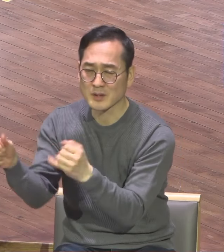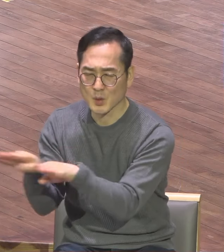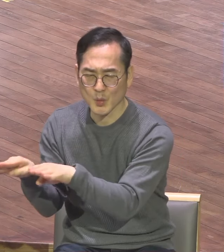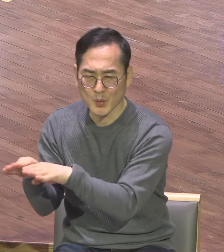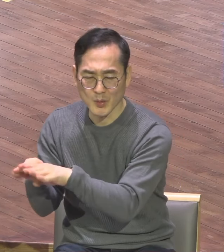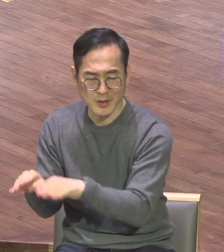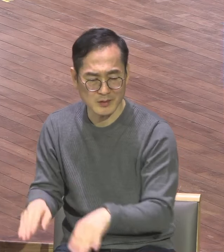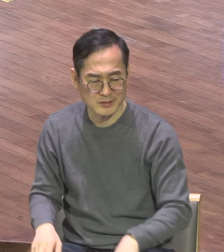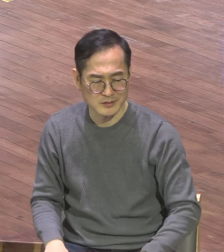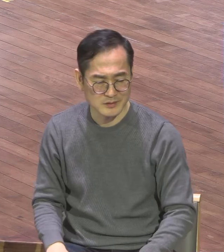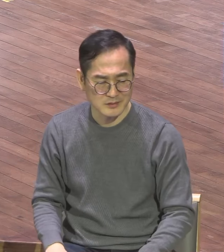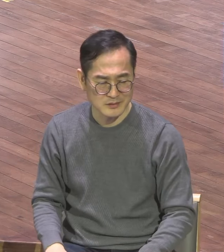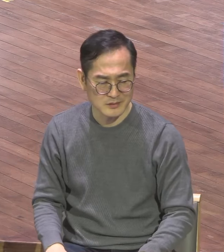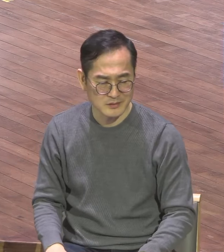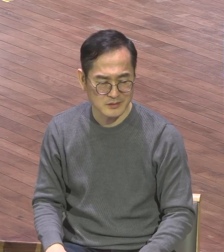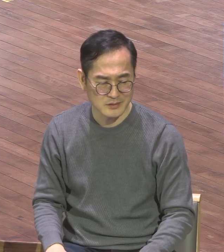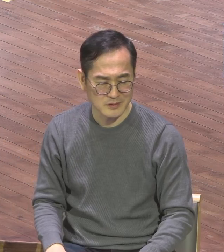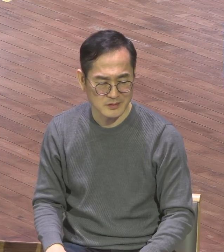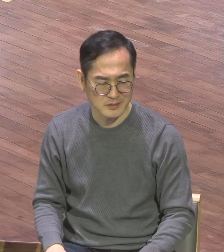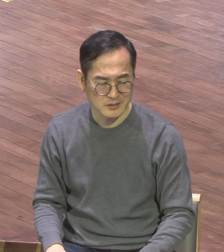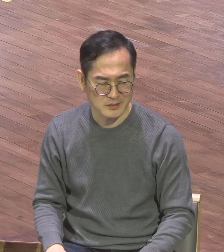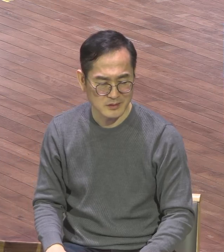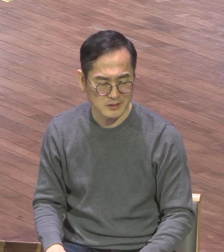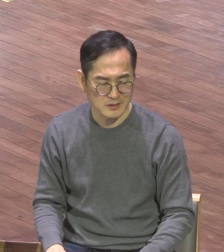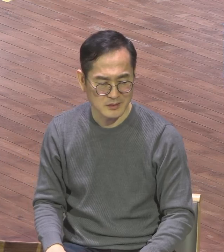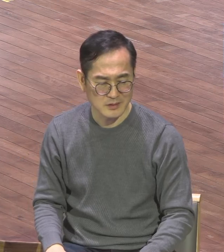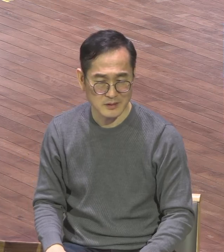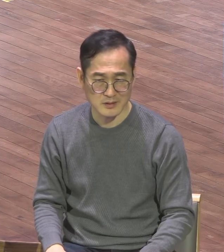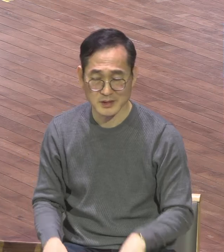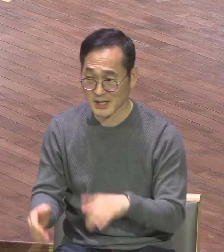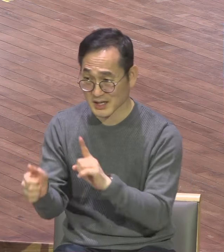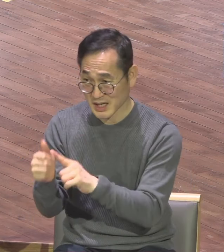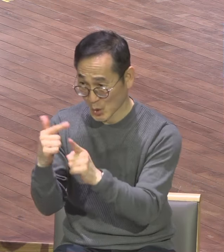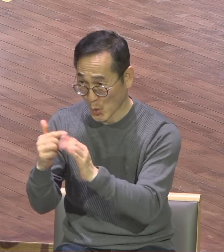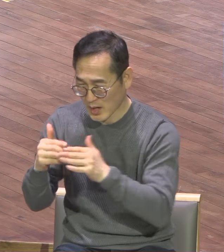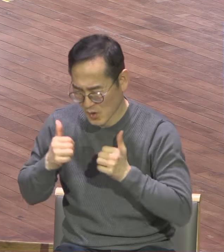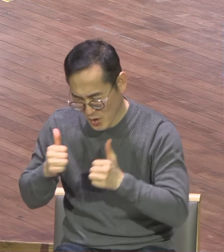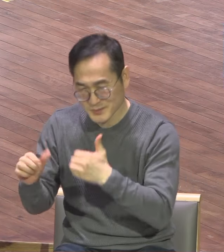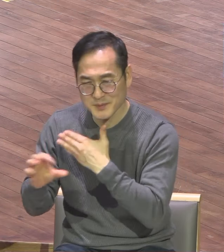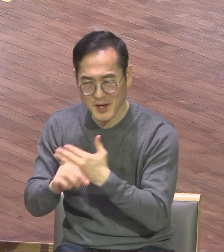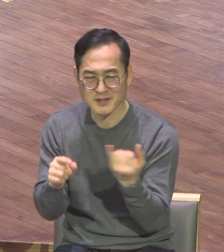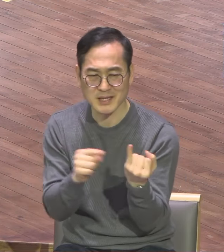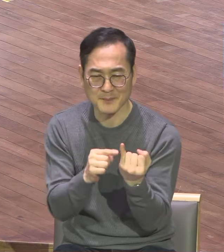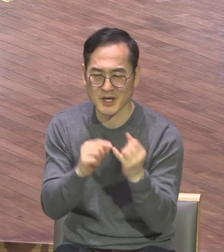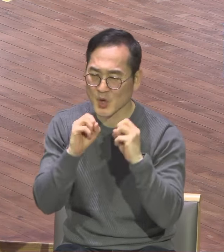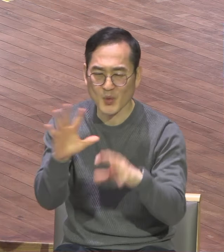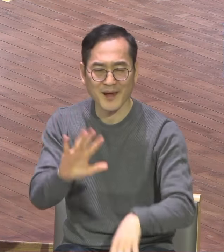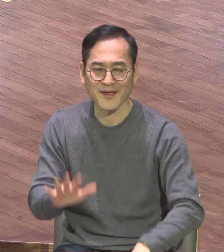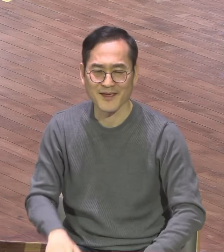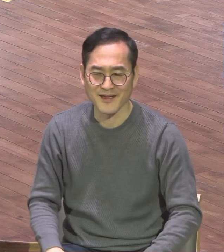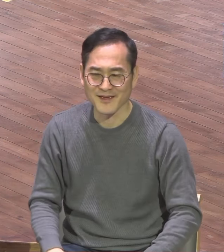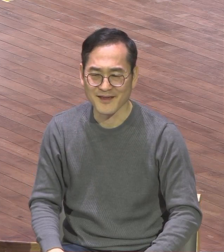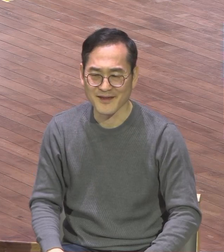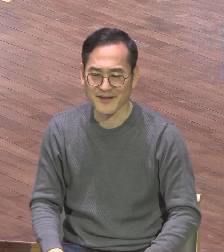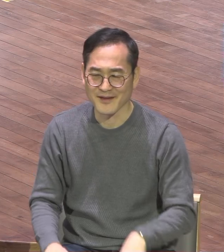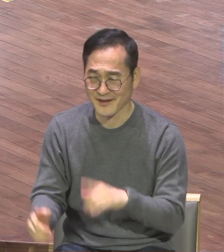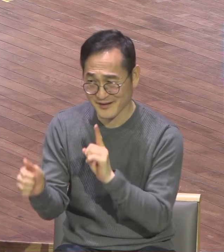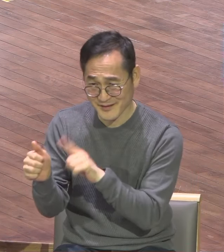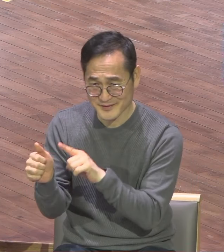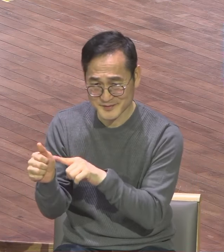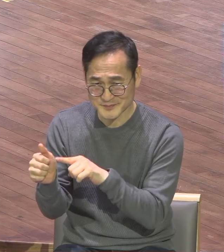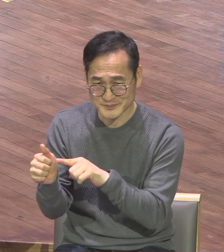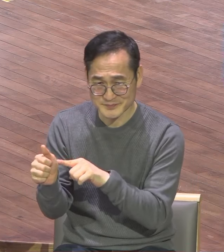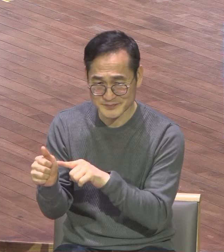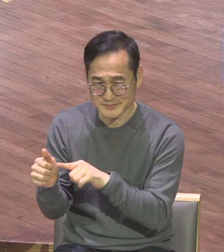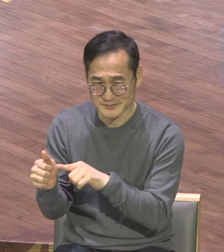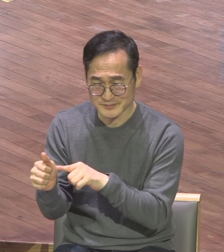한다. 남편이 만약에 교회를 잘 다녔으면 안 할 거다. 맞다 이러더라고. 이 사람 말이요. 주로 우리 교회에서 이렇게 보면 여장로들